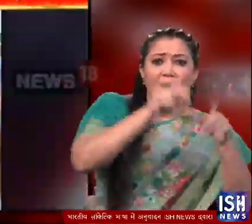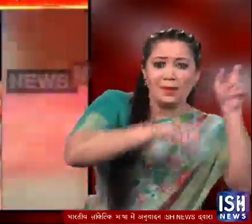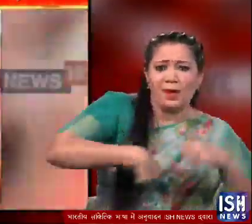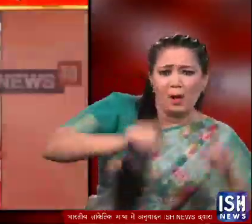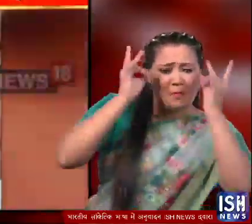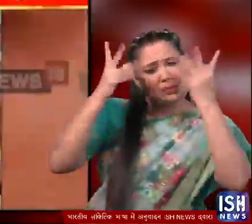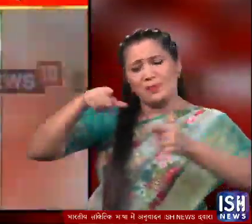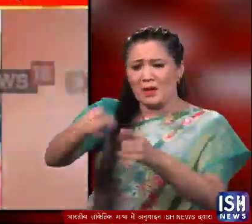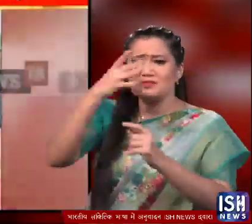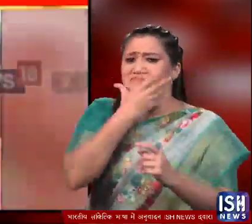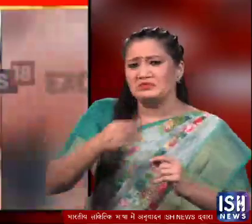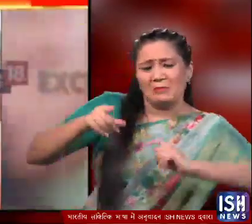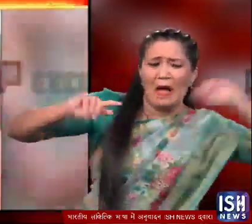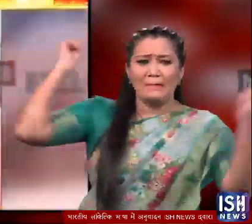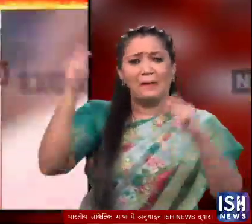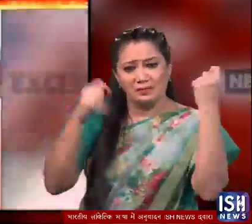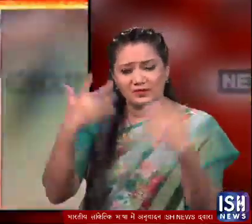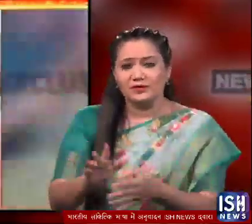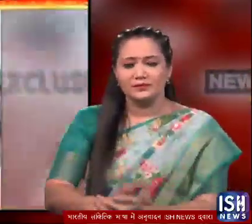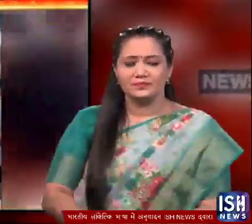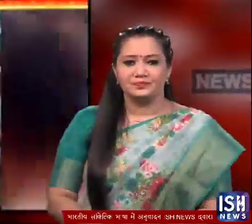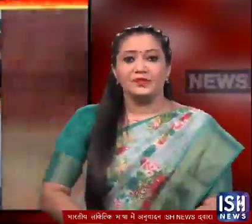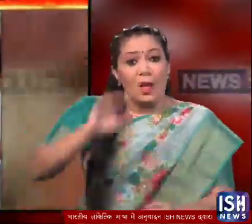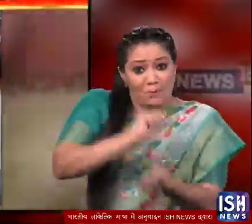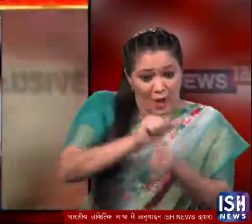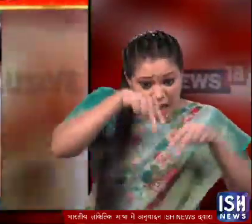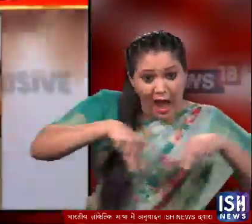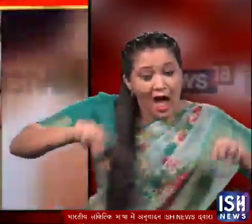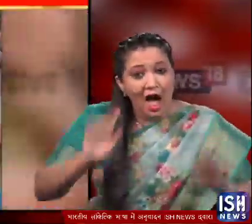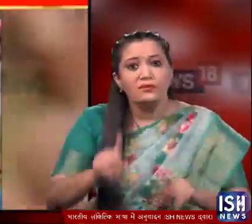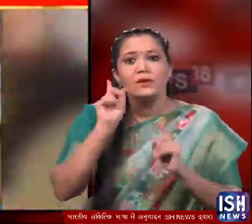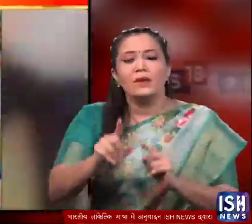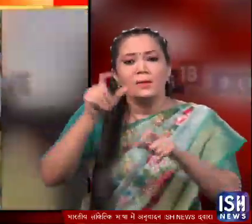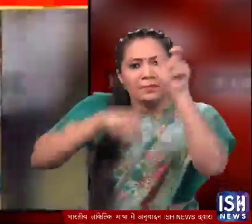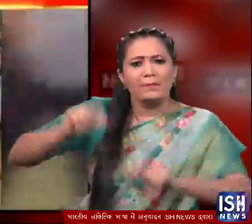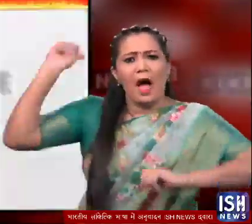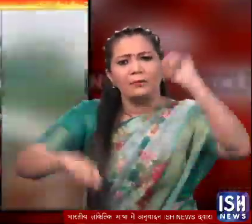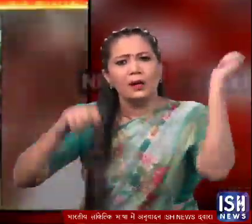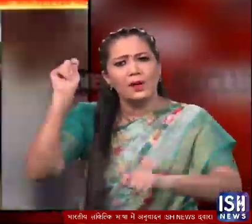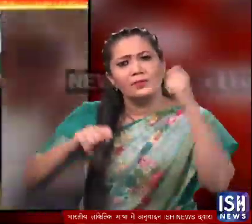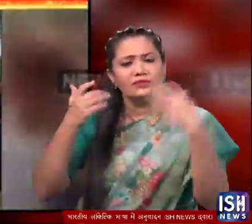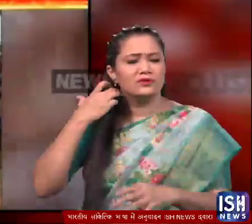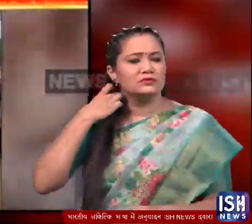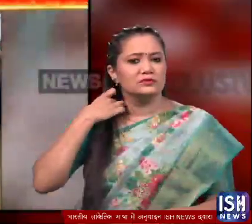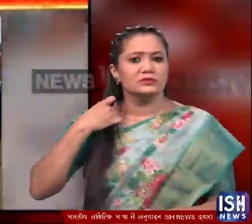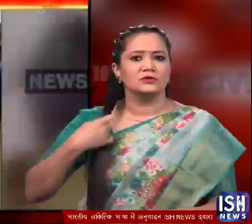ने इस तरह से सजा दी। हैरानी की बात ये रही कि पुलिस के जवान वहां मौजूद थे, उसके बावजूद लोग पिटते रहे।